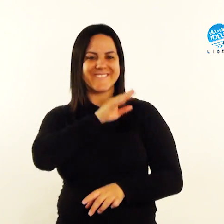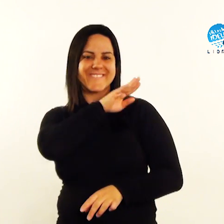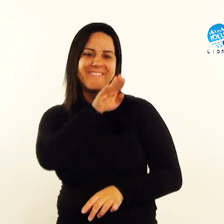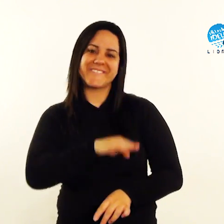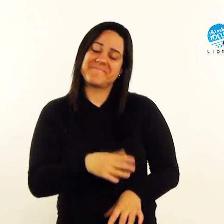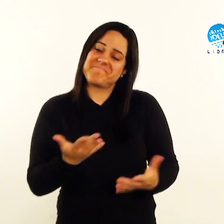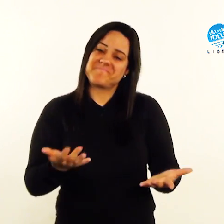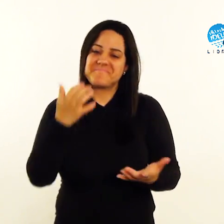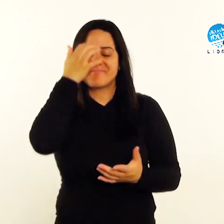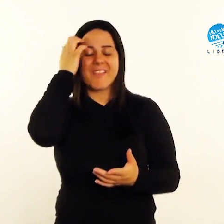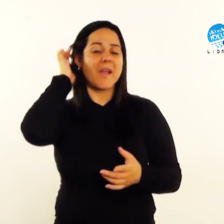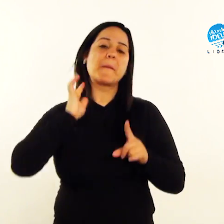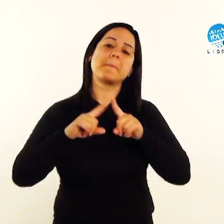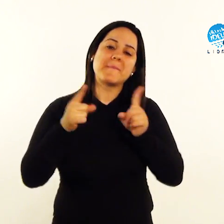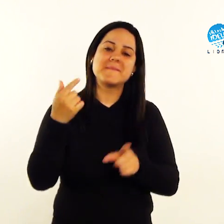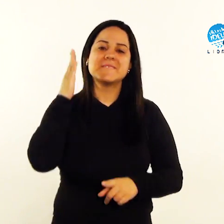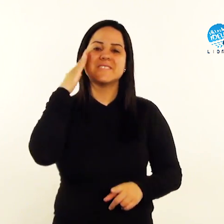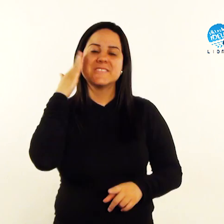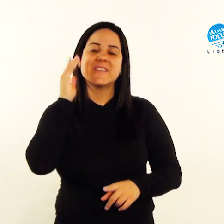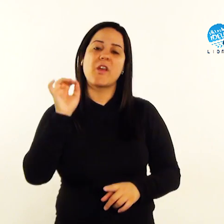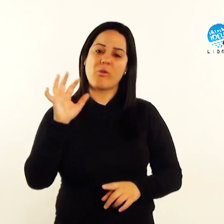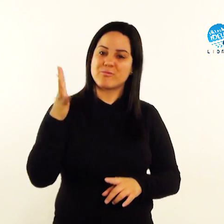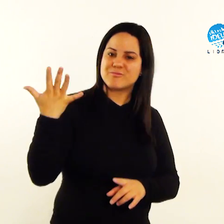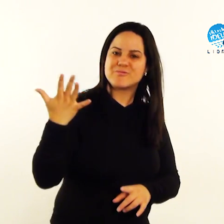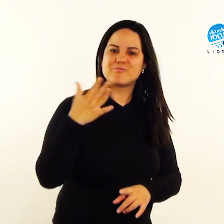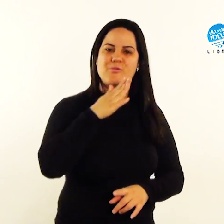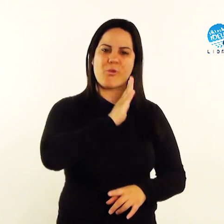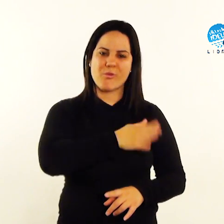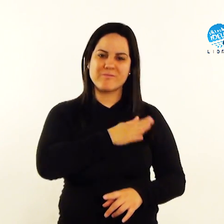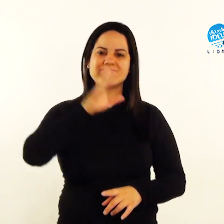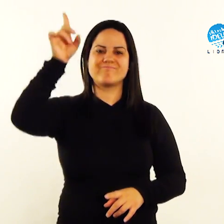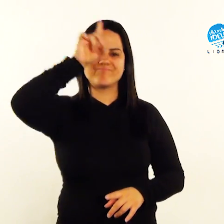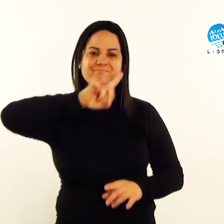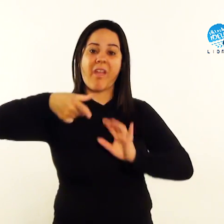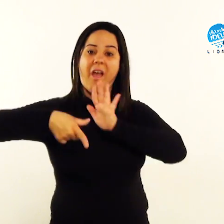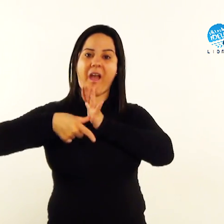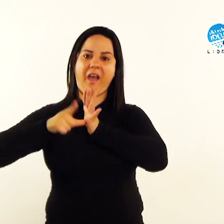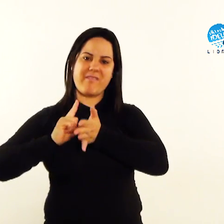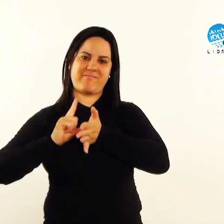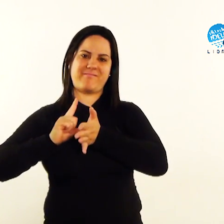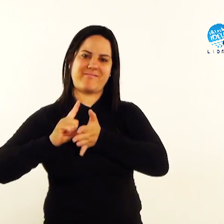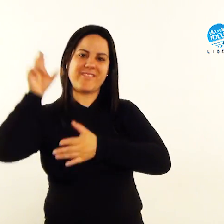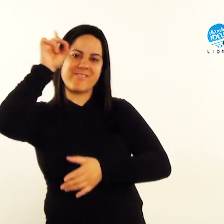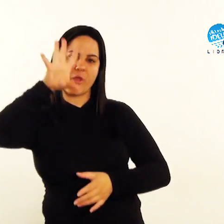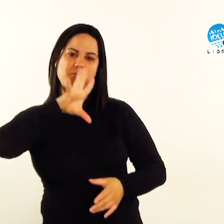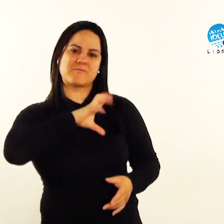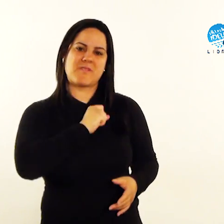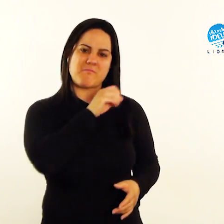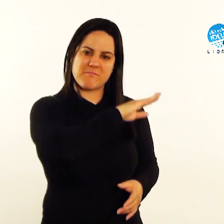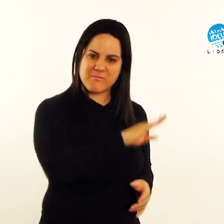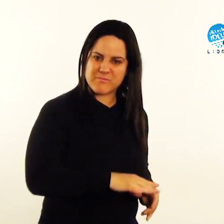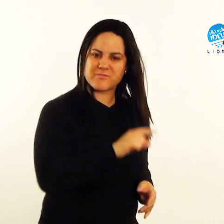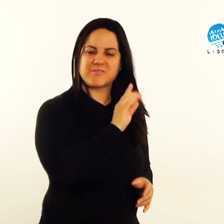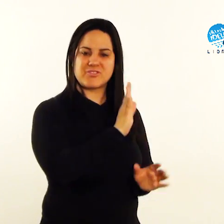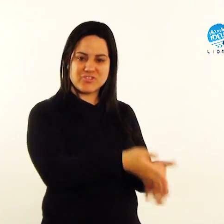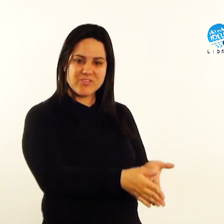no coração de Zaqueu, mas eu sei o que acontecia no coração de Deus. Deus amava Zaqueu, e Deus já